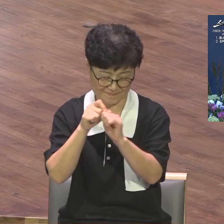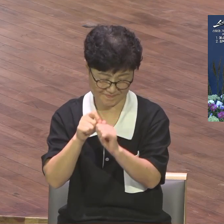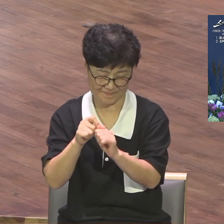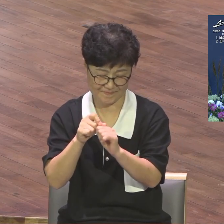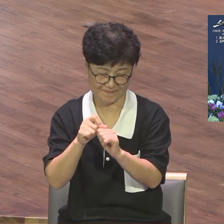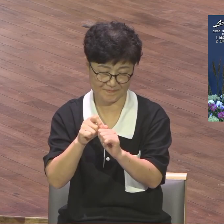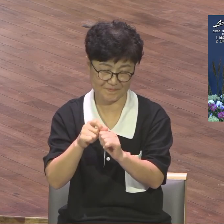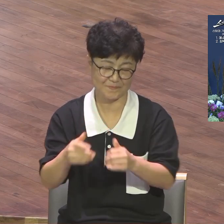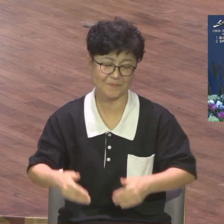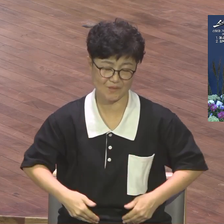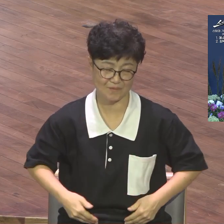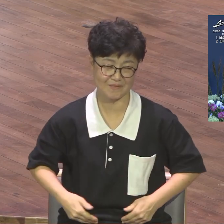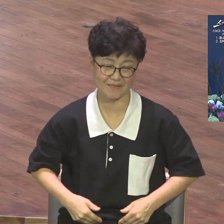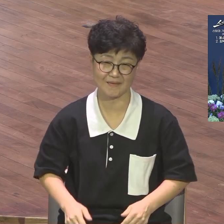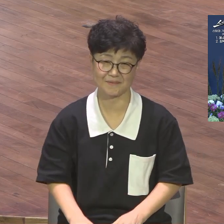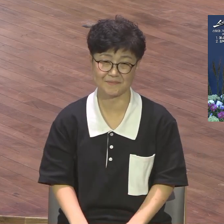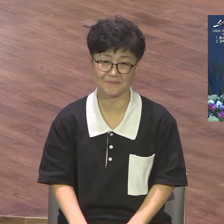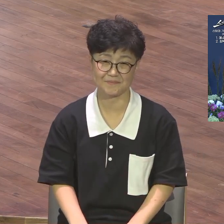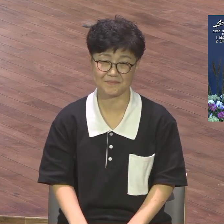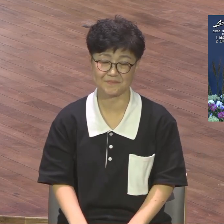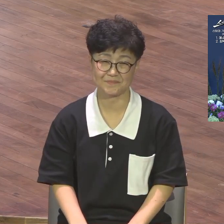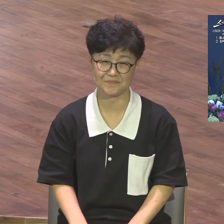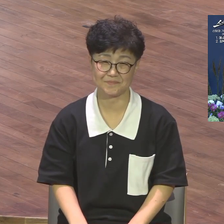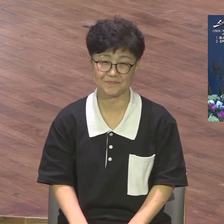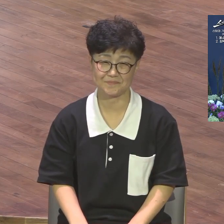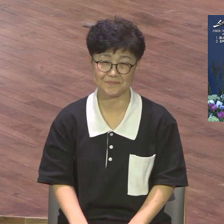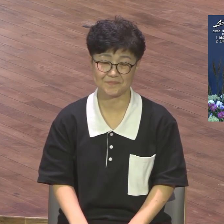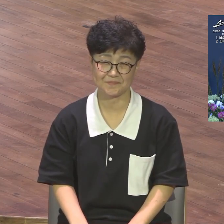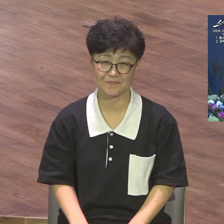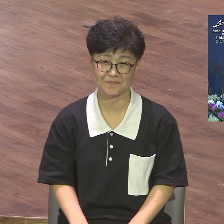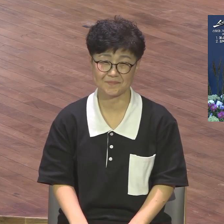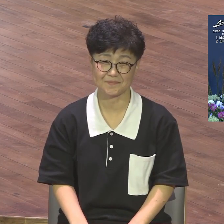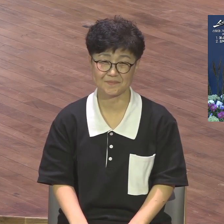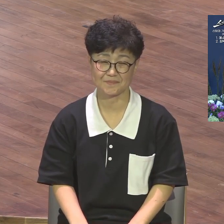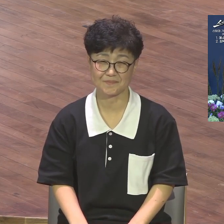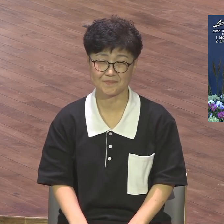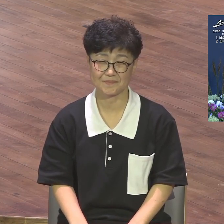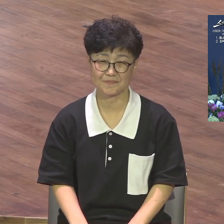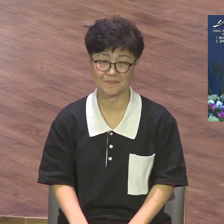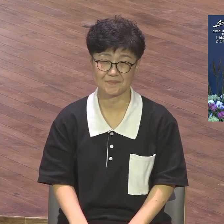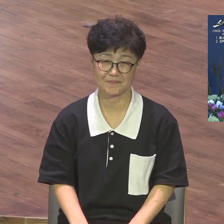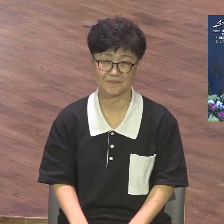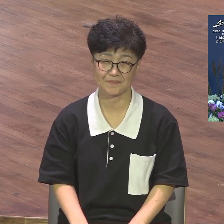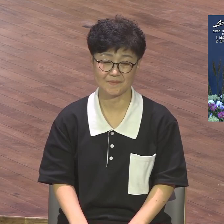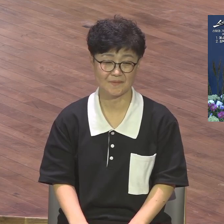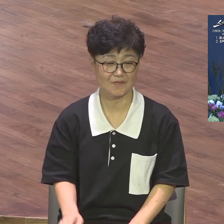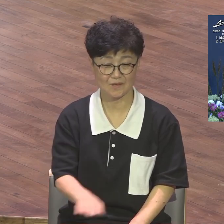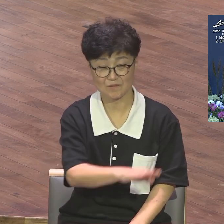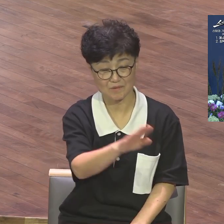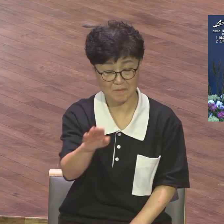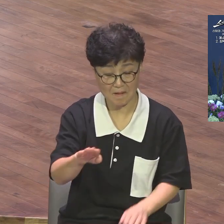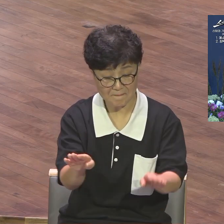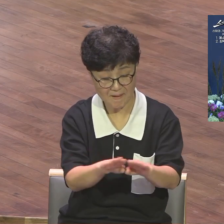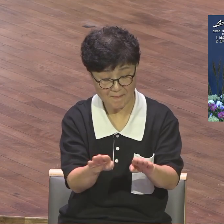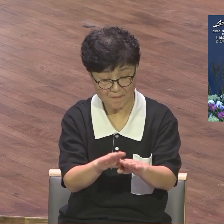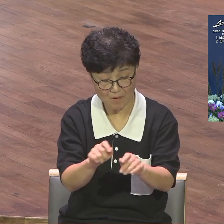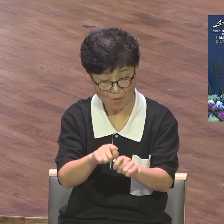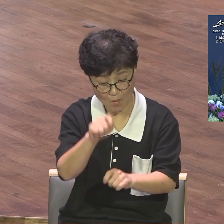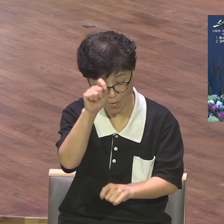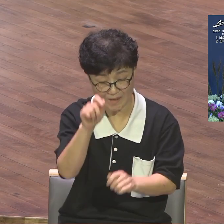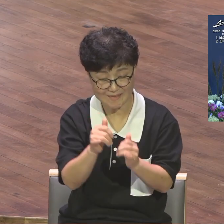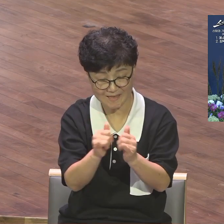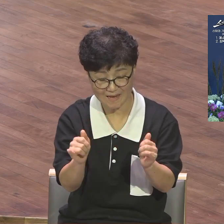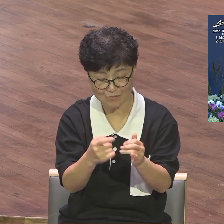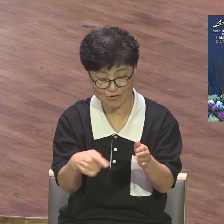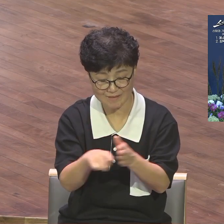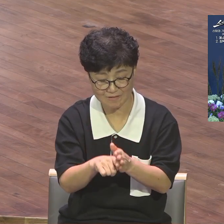적어라, 적어보라 예, 사는 길이다 라고 하는 것처럼 한번 그런 대상자들도 여러분 한번 정리해서 기록해보시고 여러분들 기도 속에